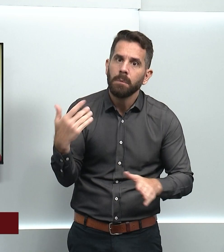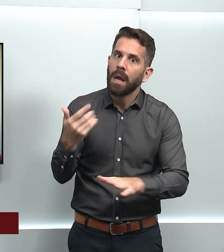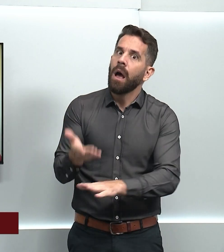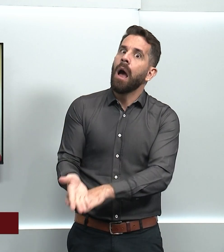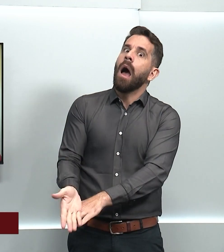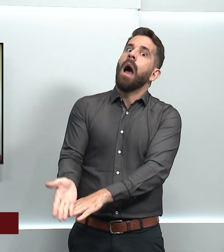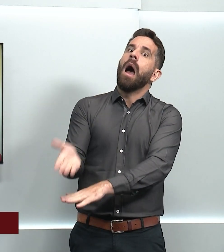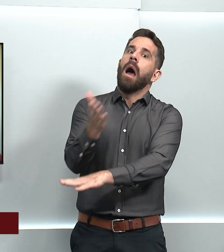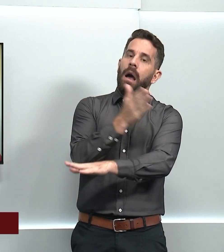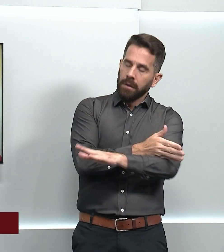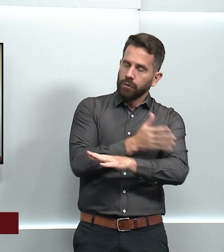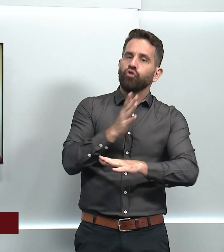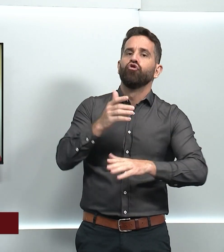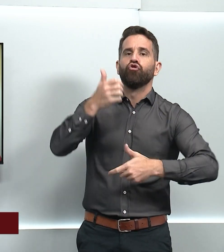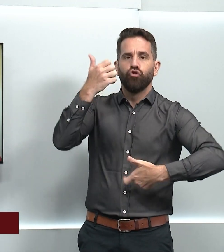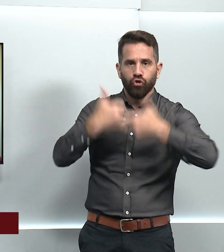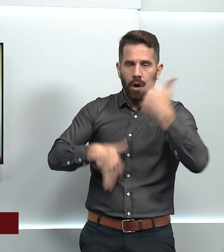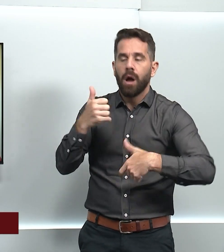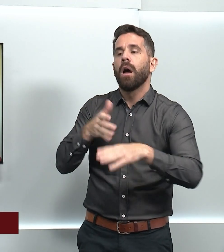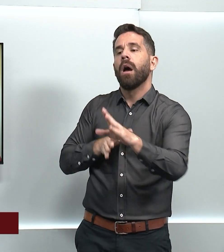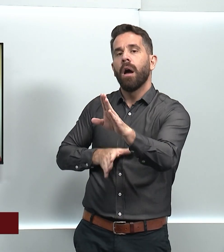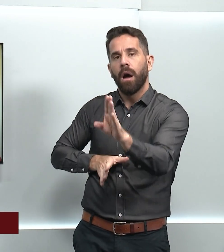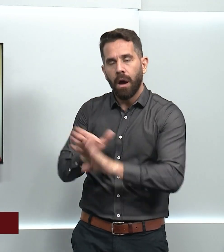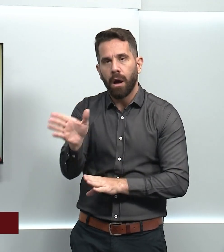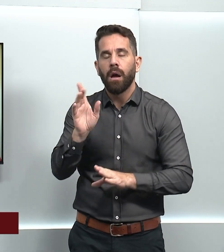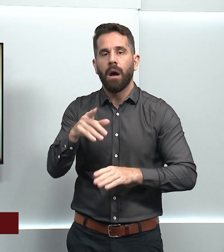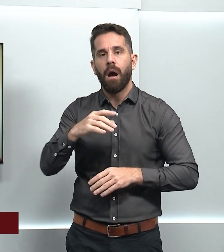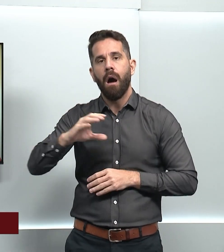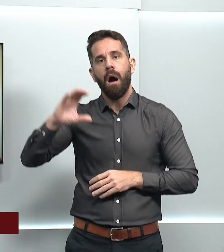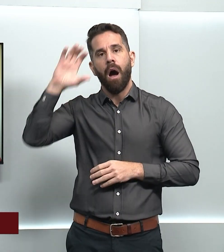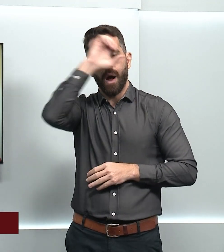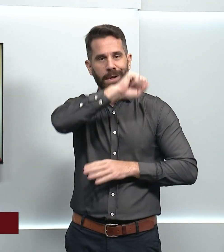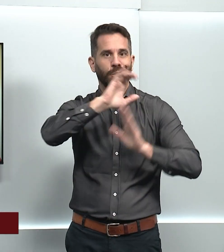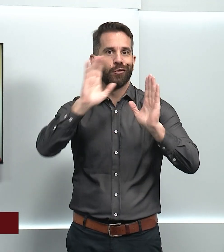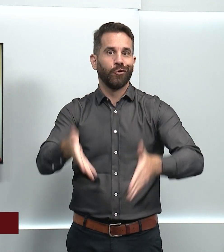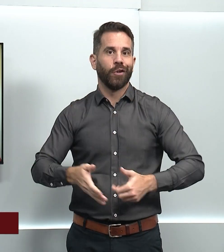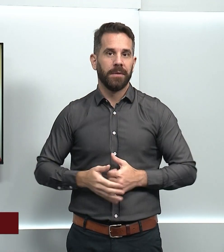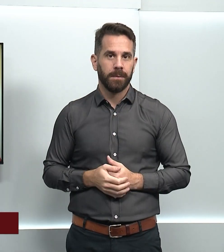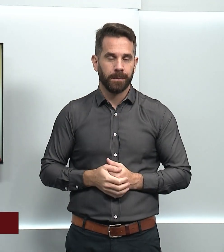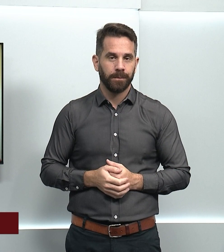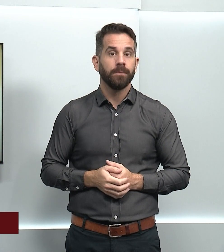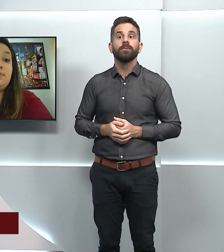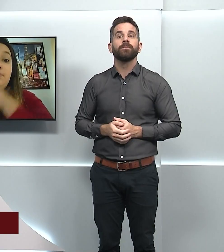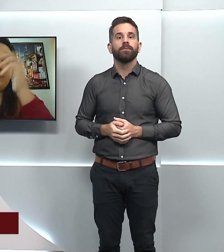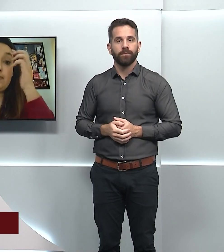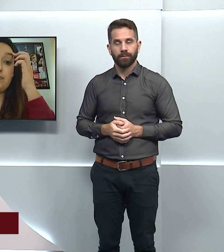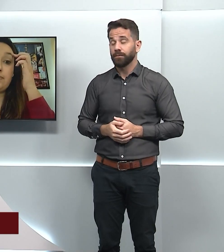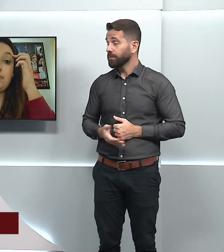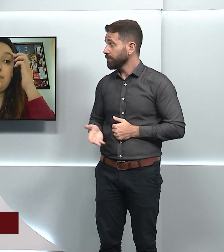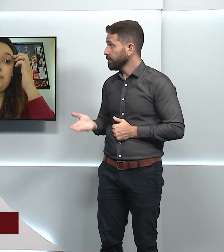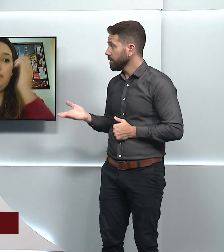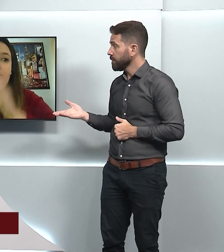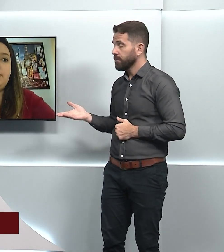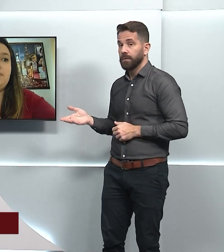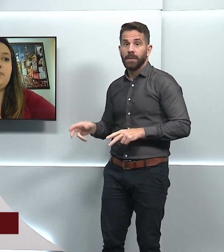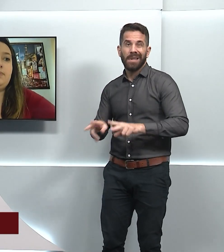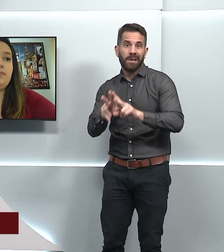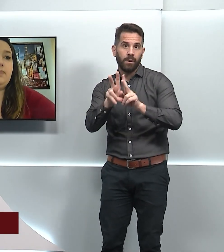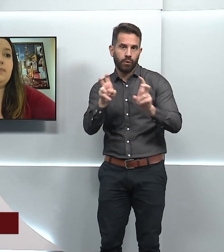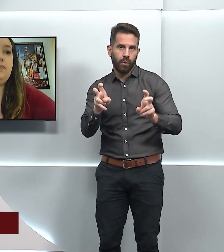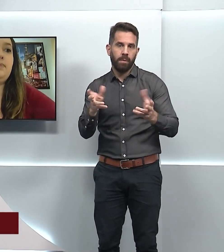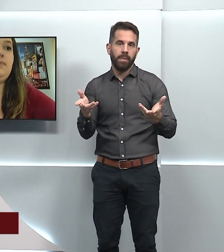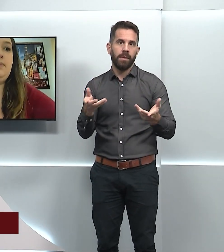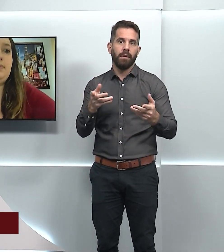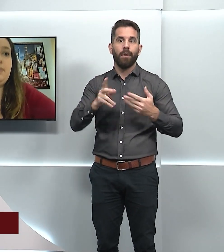ele comece, ele já esteja bem orientado. Bom, Joyce, agora falando das consequências, né, de uma gravidez na adolescência.